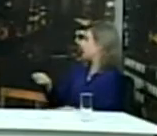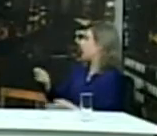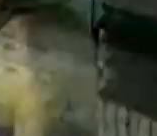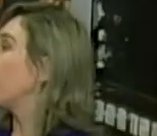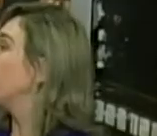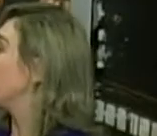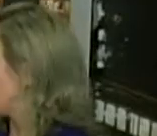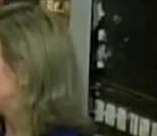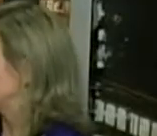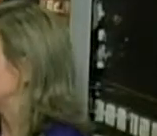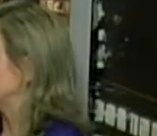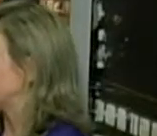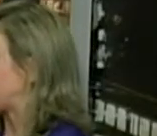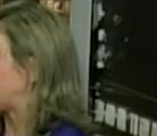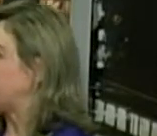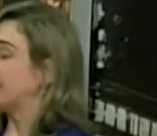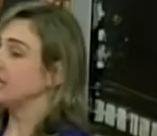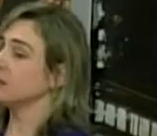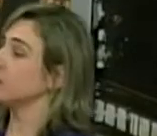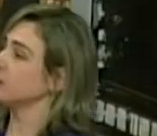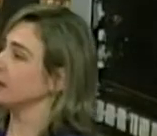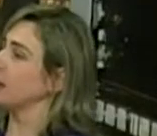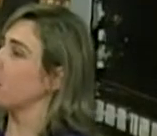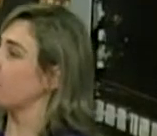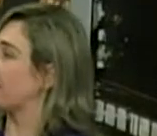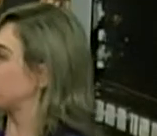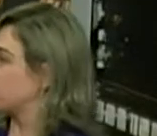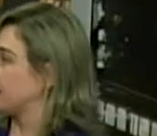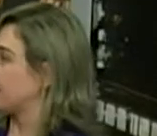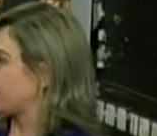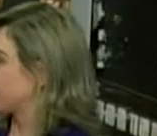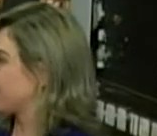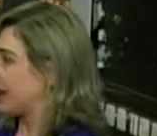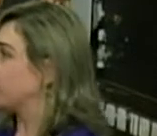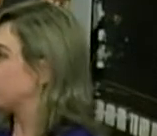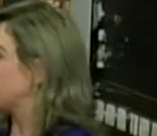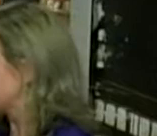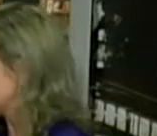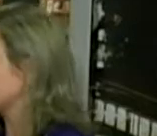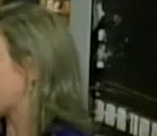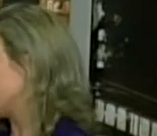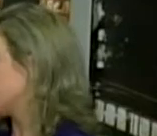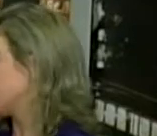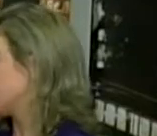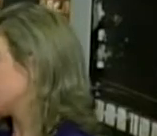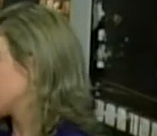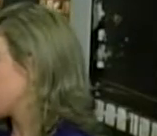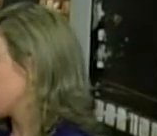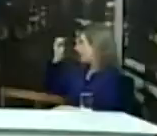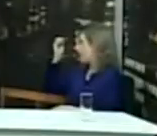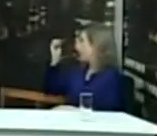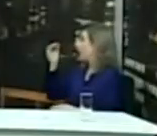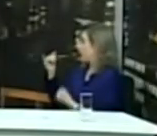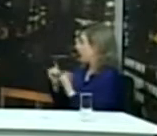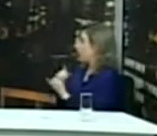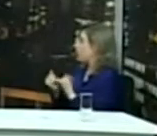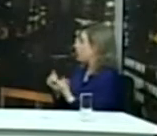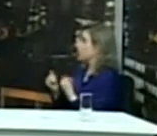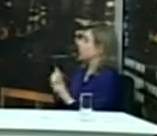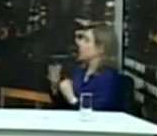sinal próprio. Tá? E se você não pratica sempre, você esquece. Como falar qualquer língua. O exemplo é